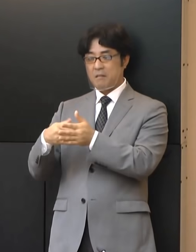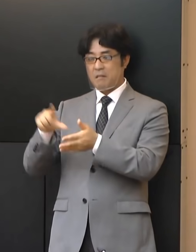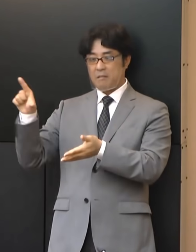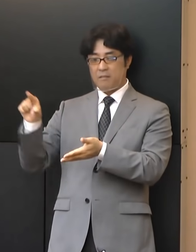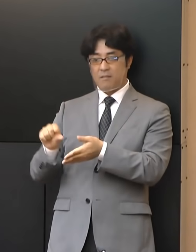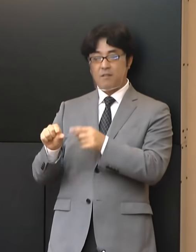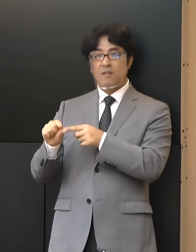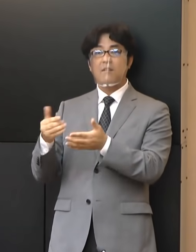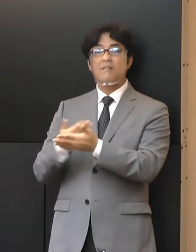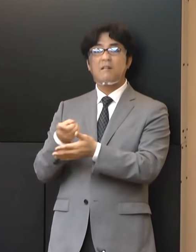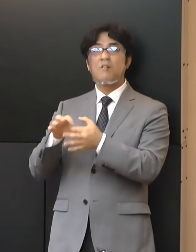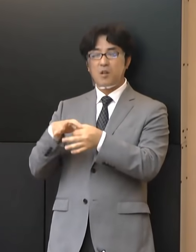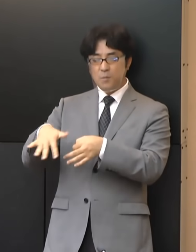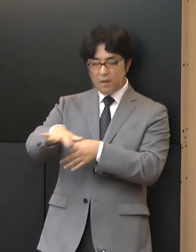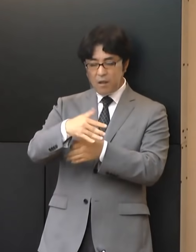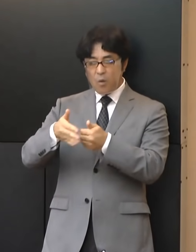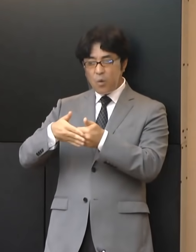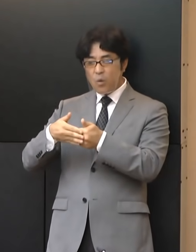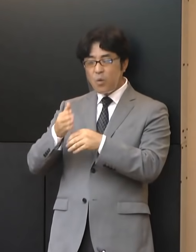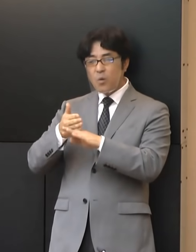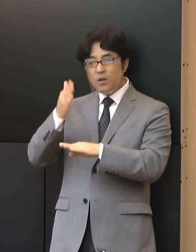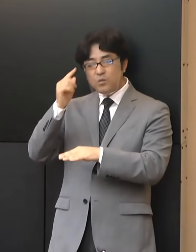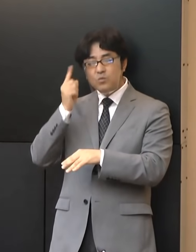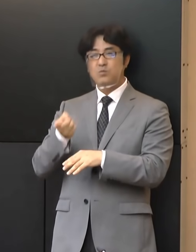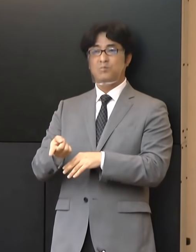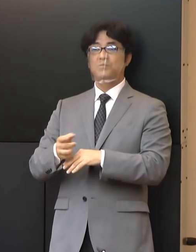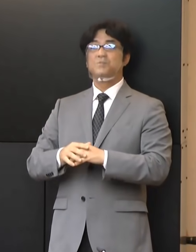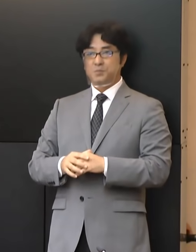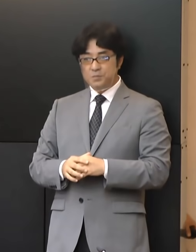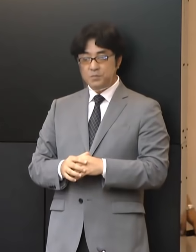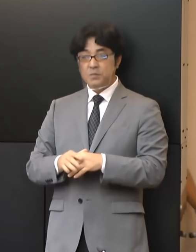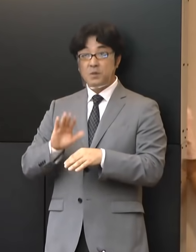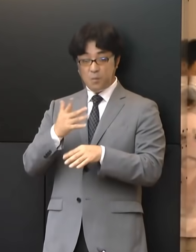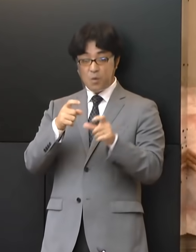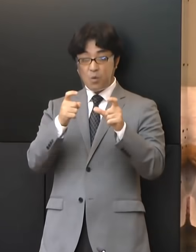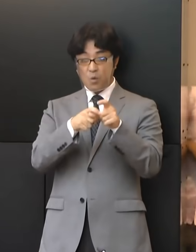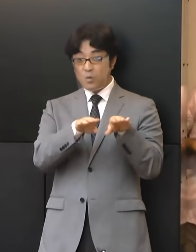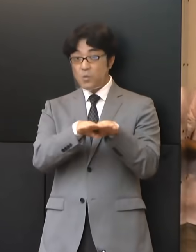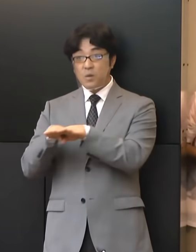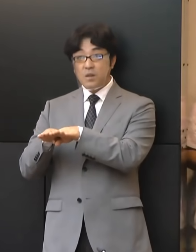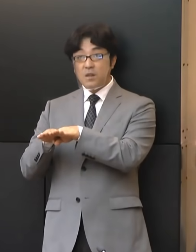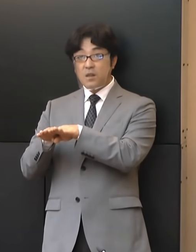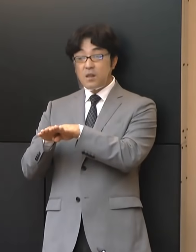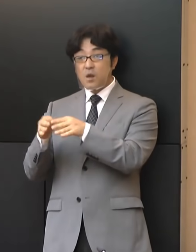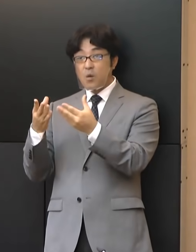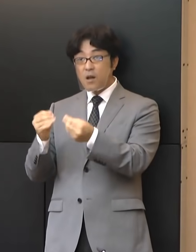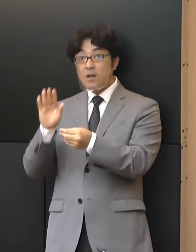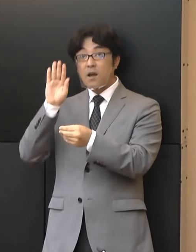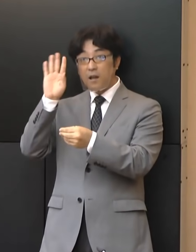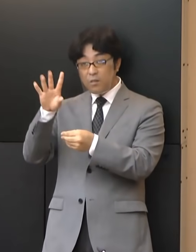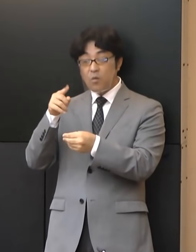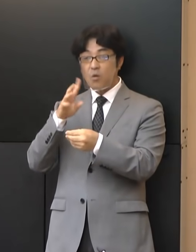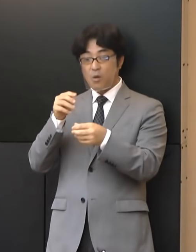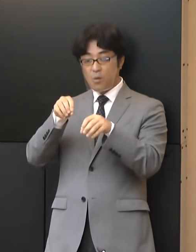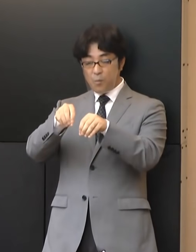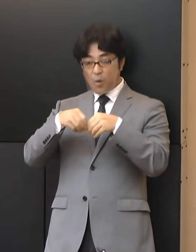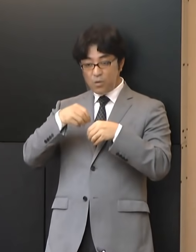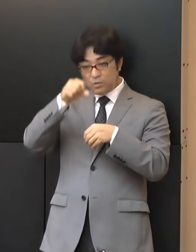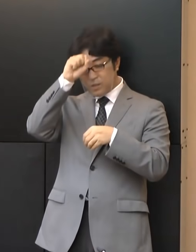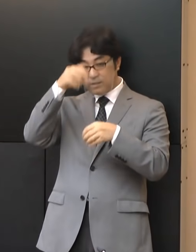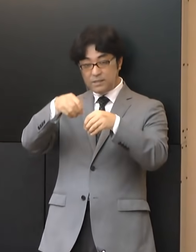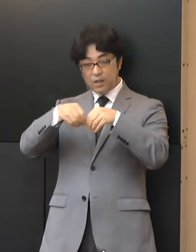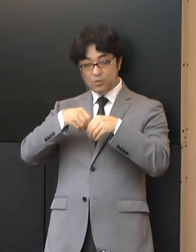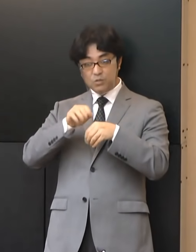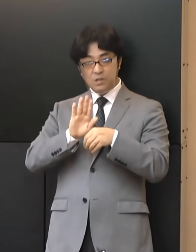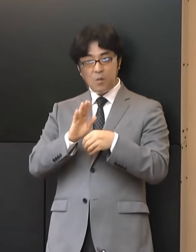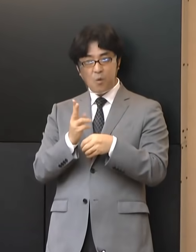常に皆さんのご協力によるものだと思っております。しかしゴールデンウィークが終わってから潜伏期間2週間ということを、疫